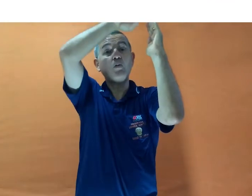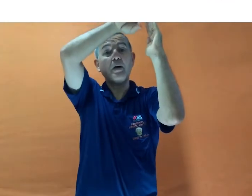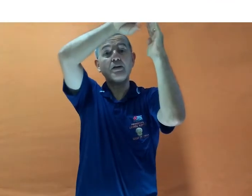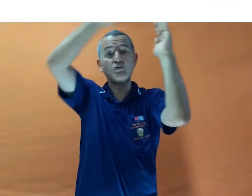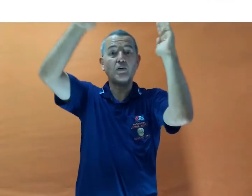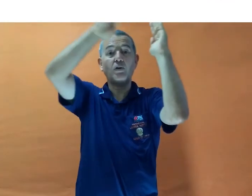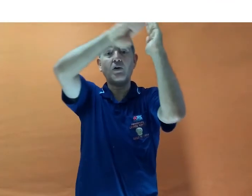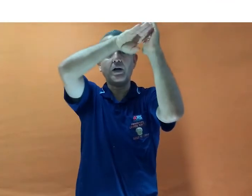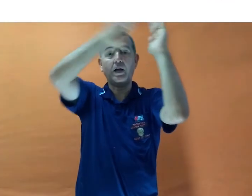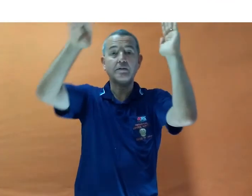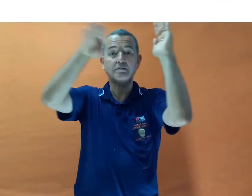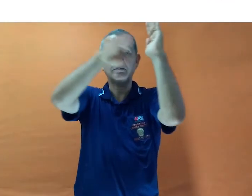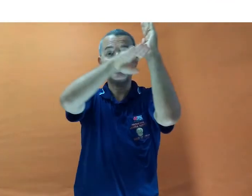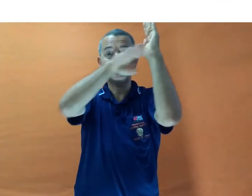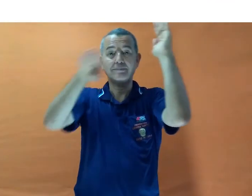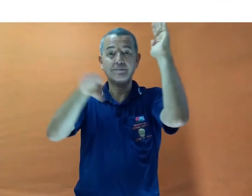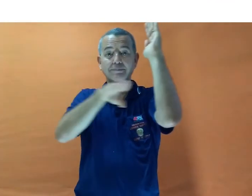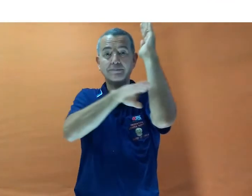e começo a colocar